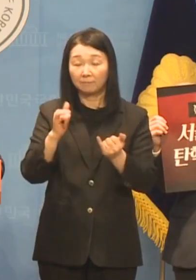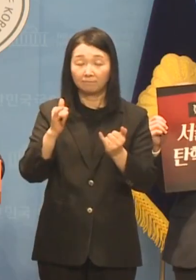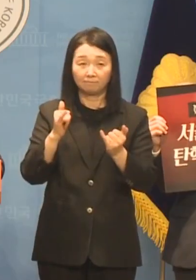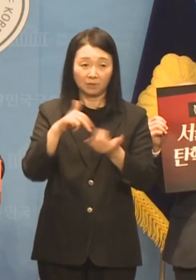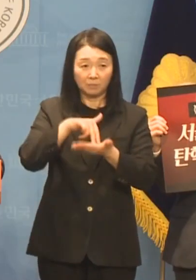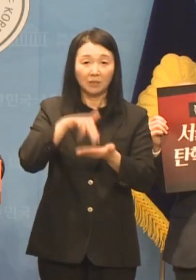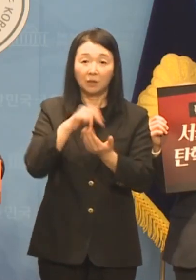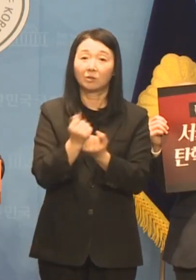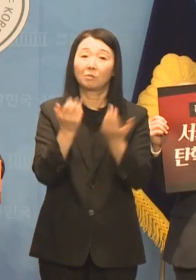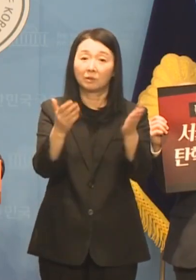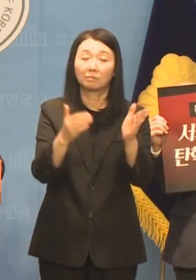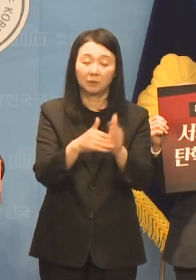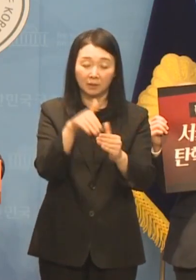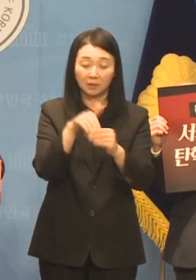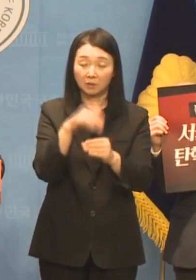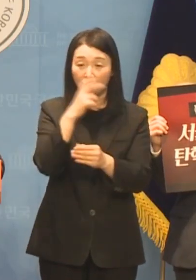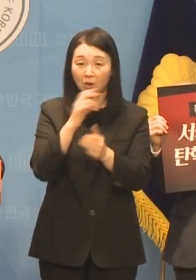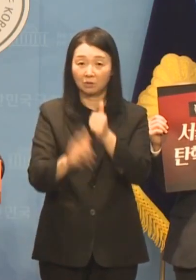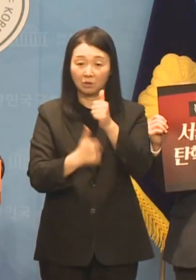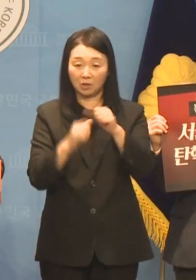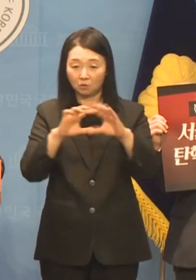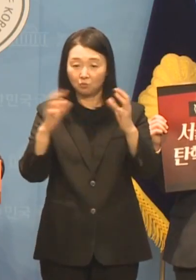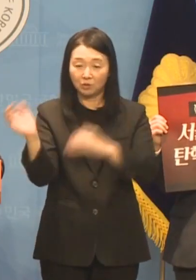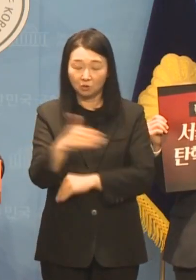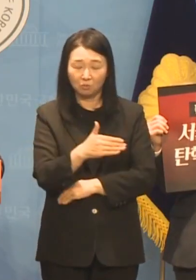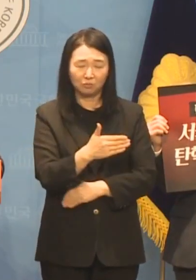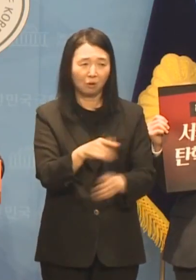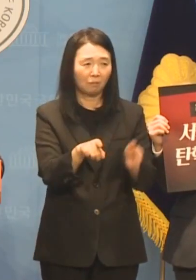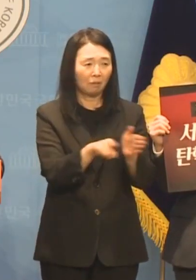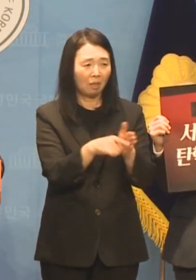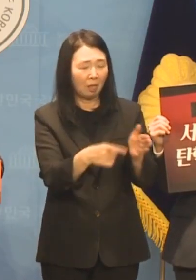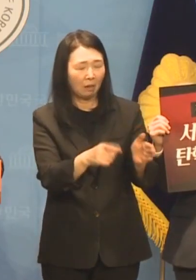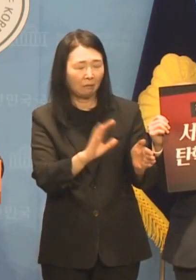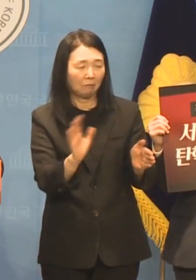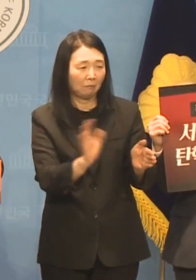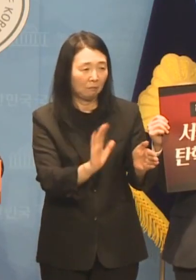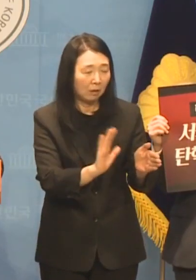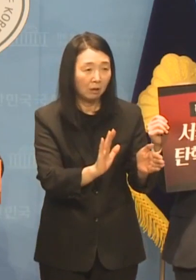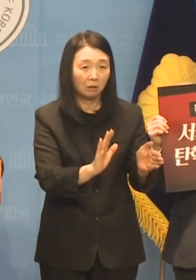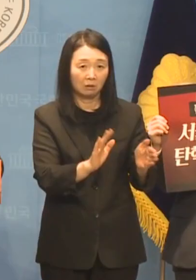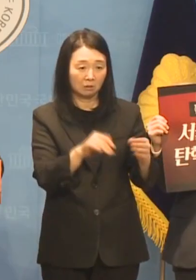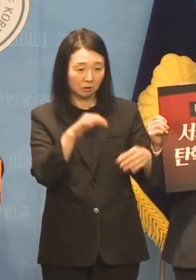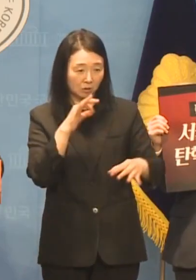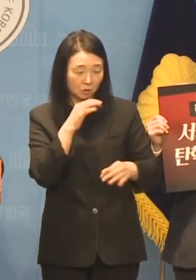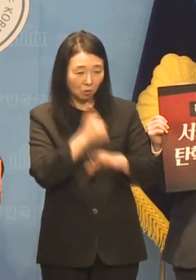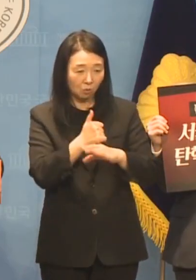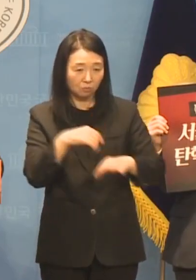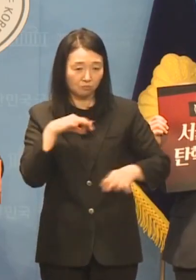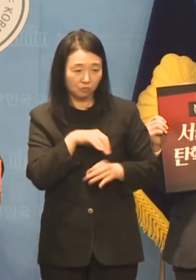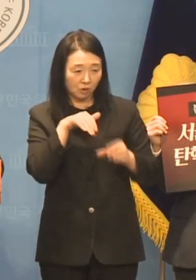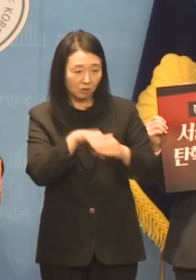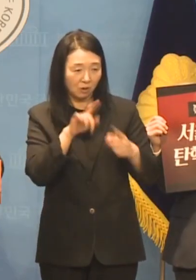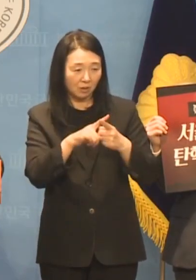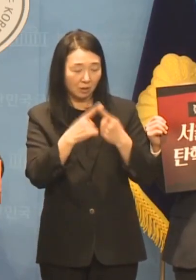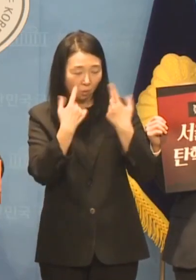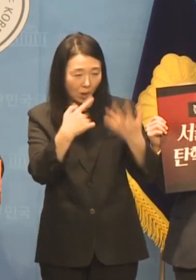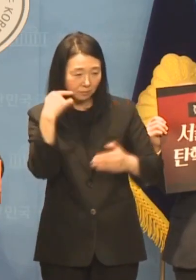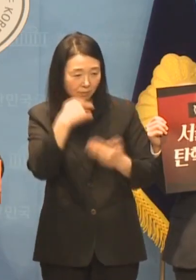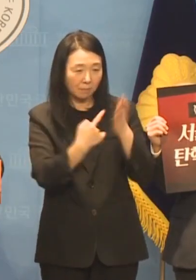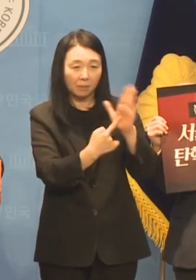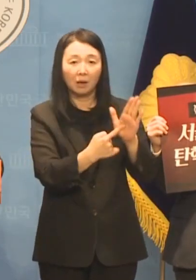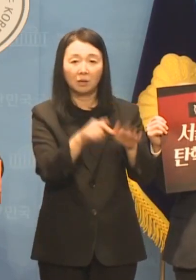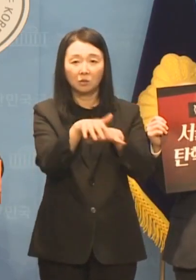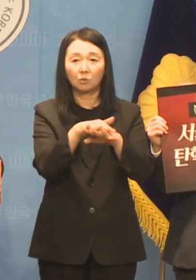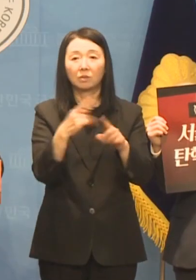당부드립니다. 선관위의 국민으로부터 이른 불신은 부정선거 의혹에 대한 철저한 규명, 철저한